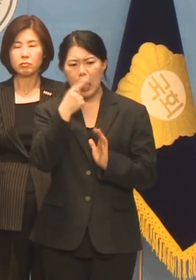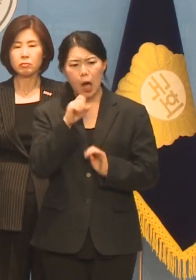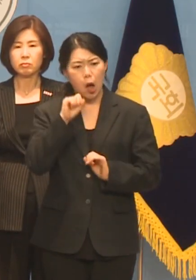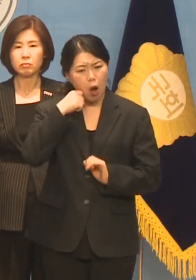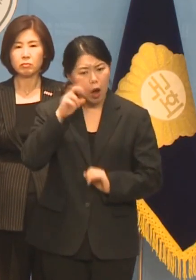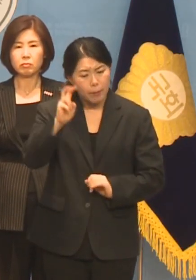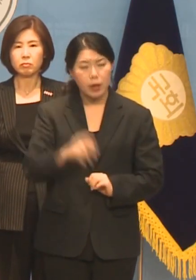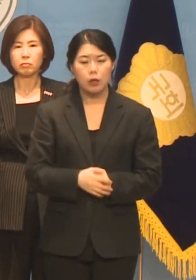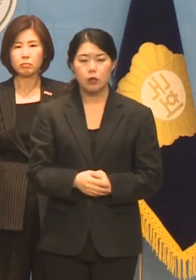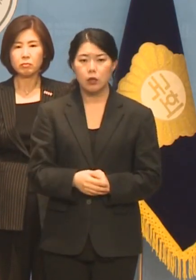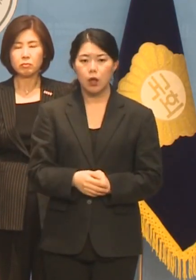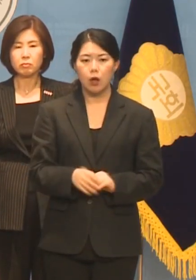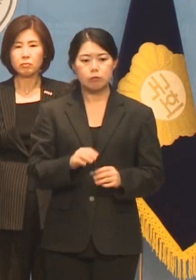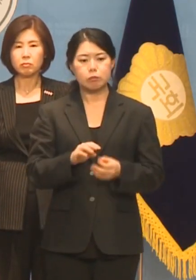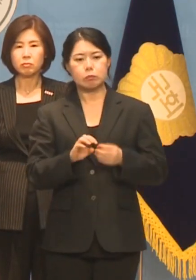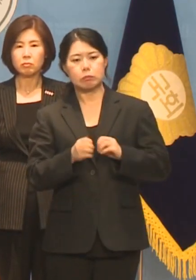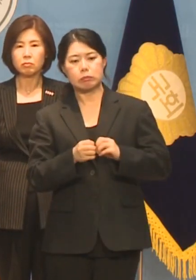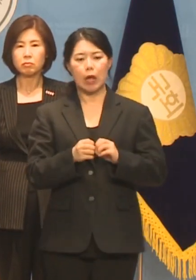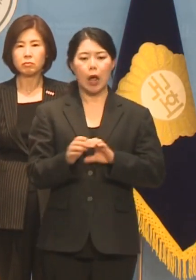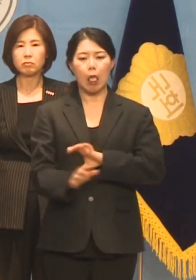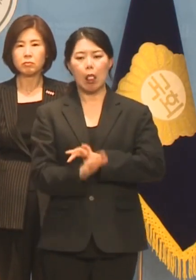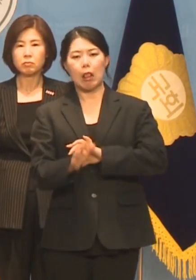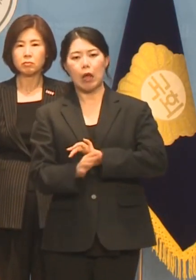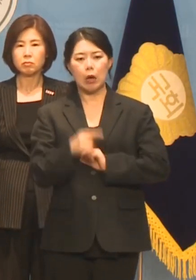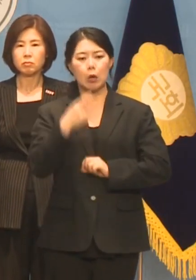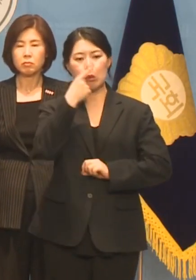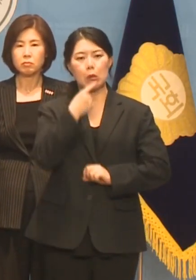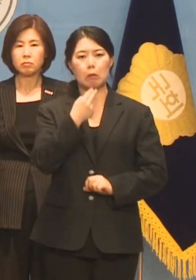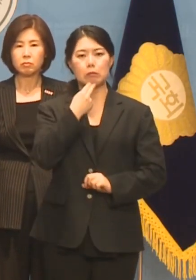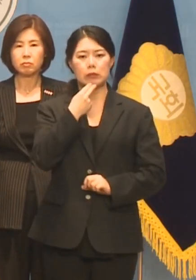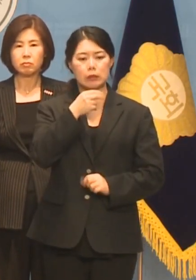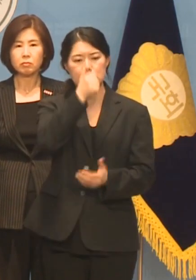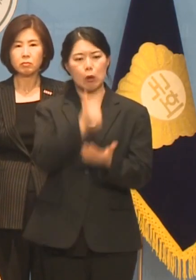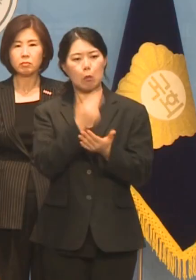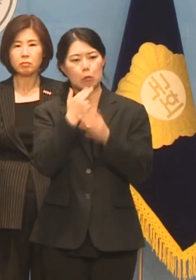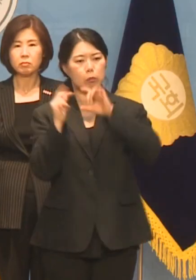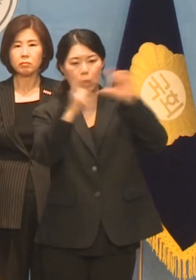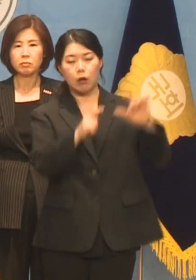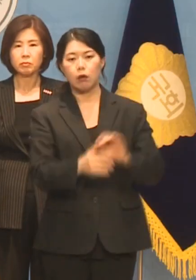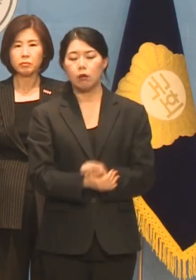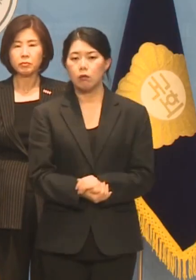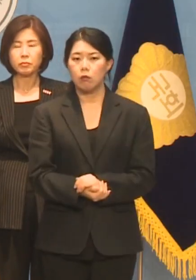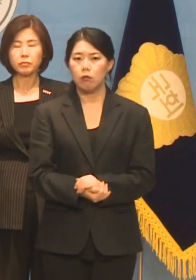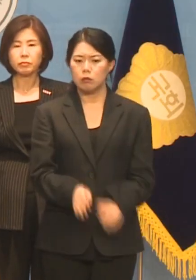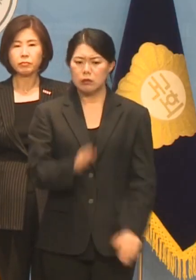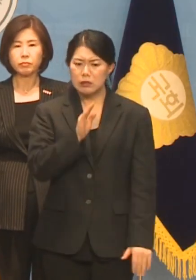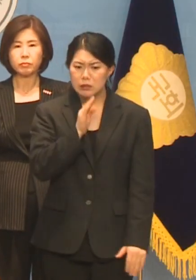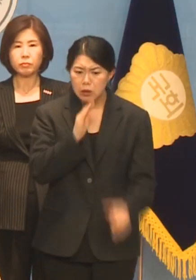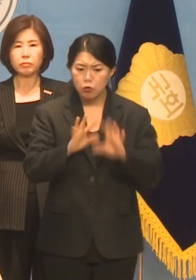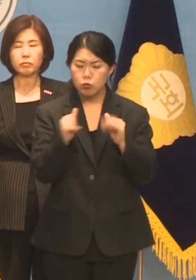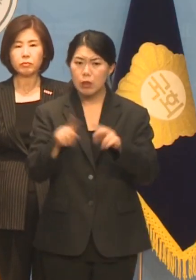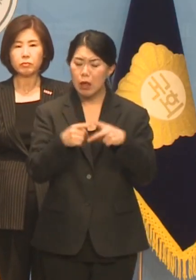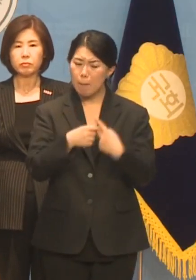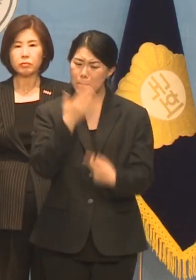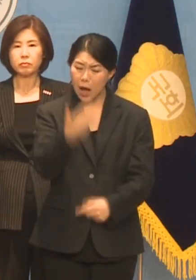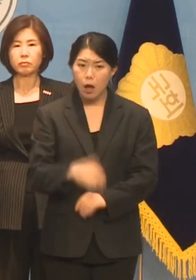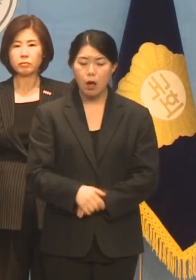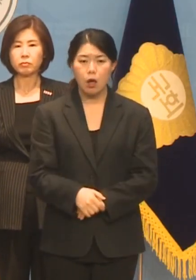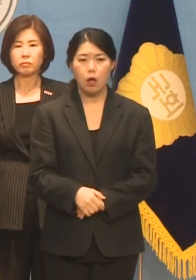어려워서인지 얼렁뚱땅 별 논리도 없이 무죄라고 합니다. 과연 국민이